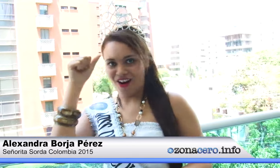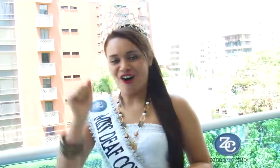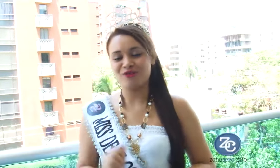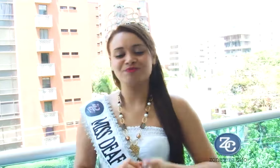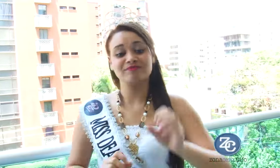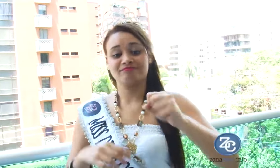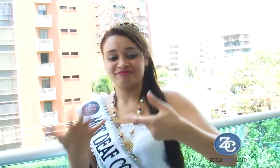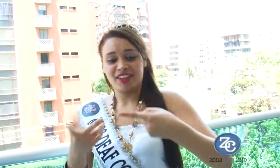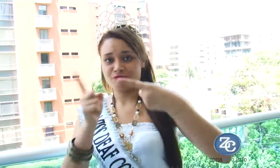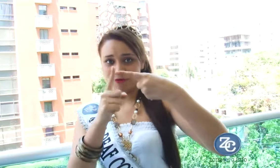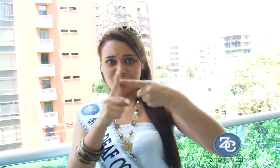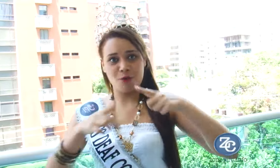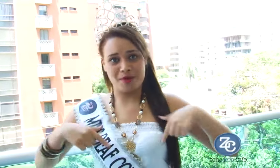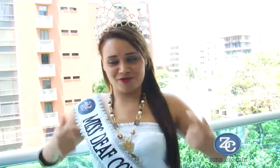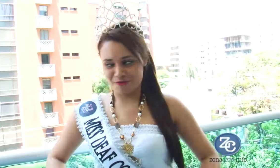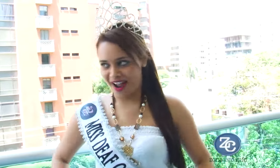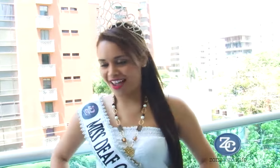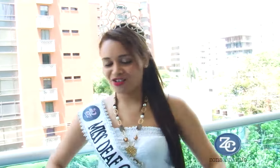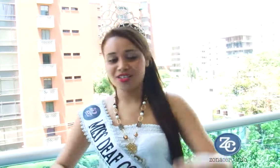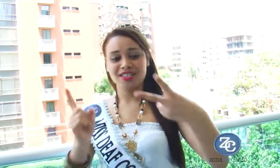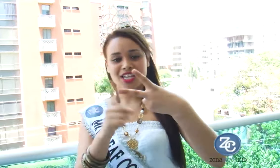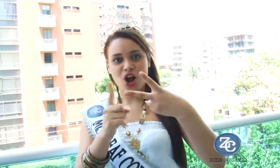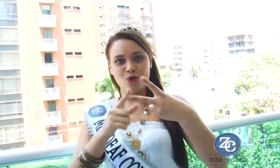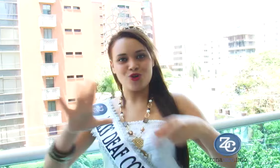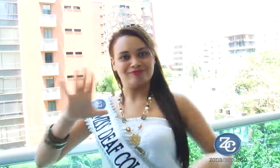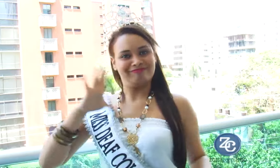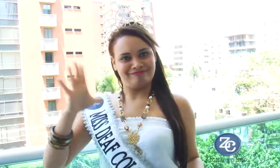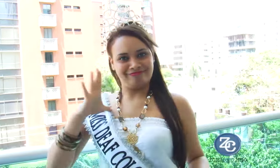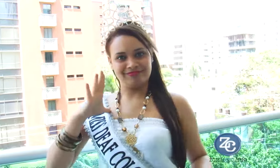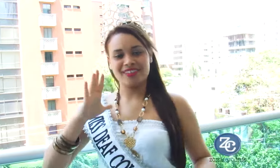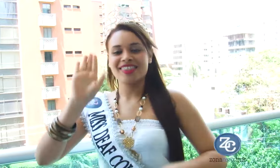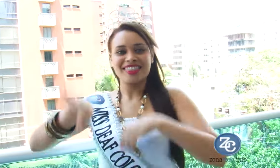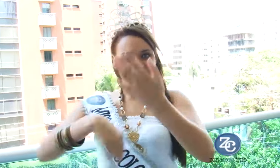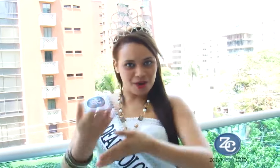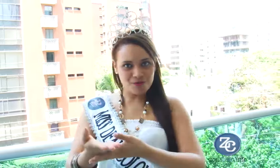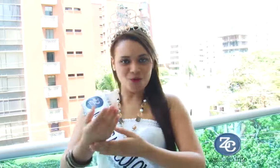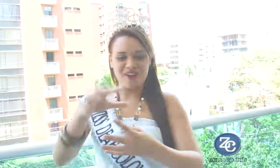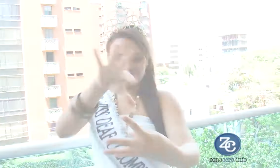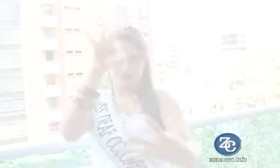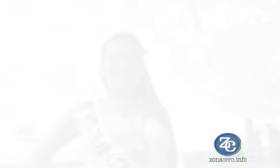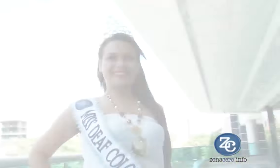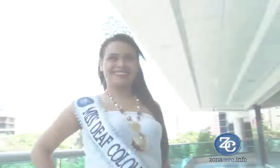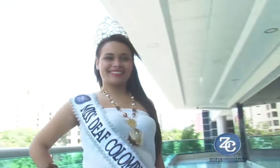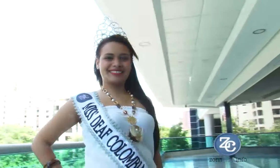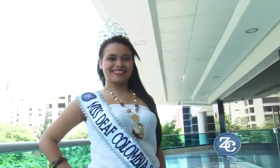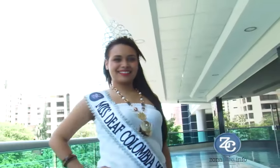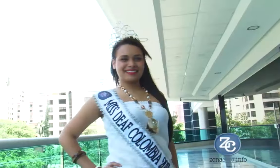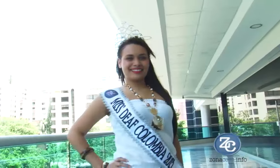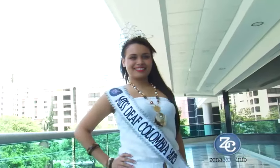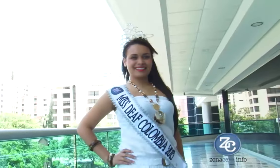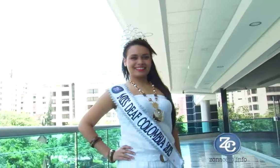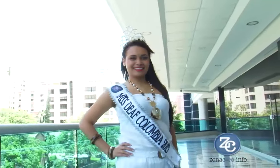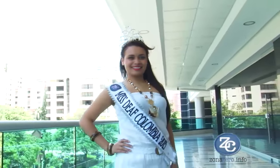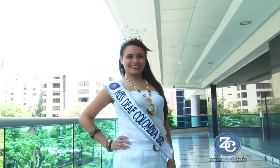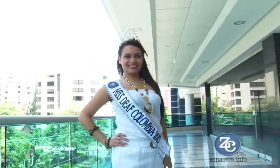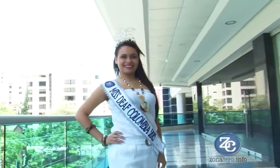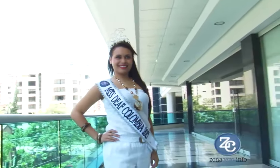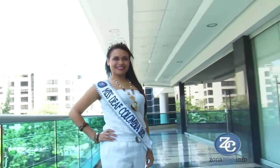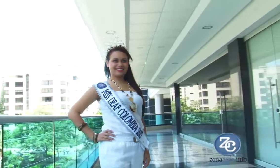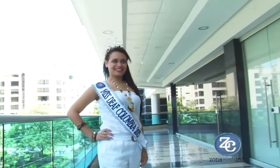acto. El domingo volvimos a modelar en traje de baño, desfile en gala y según los puntajes, pues quedaba